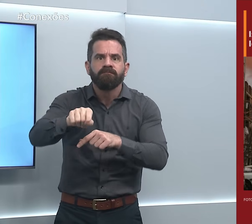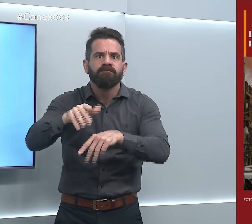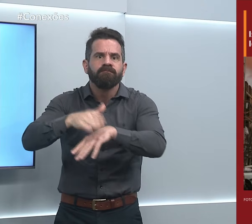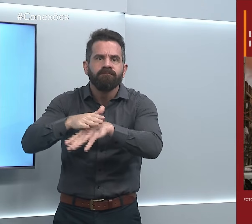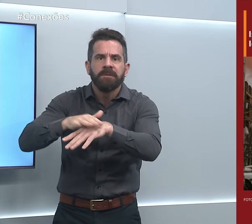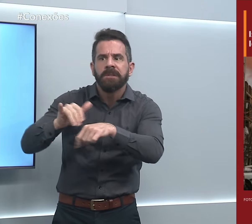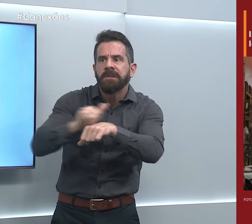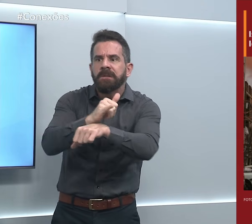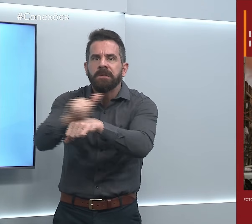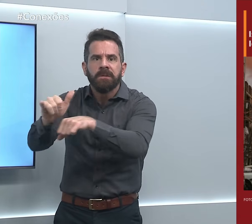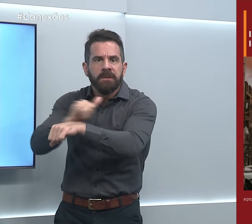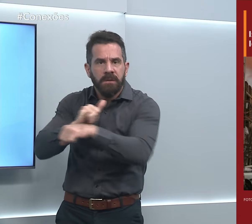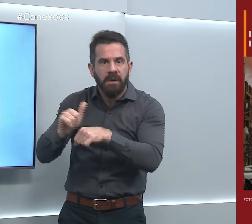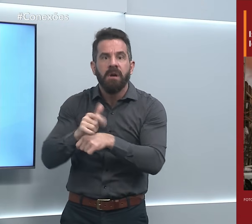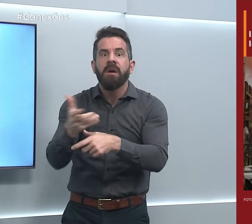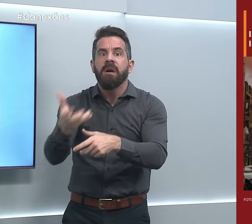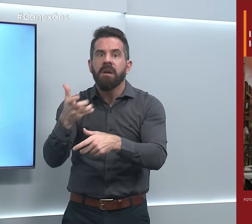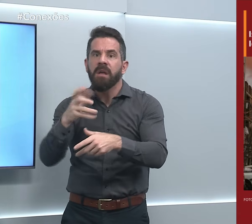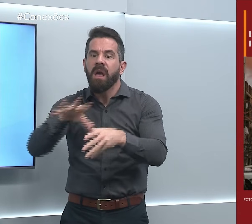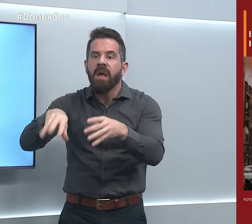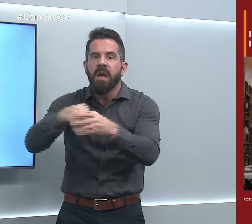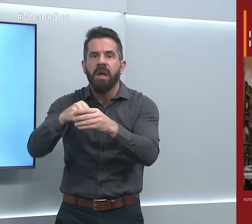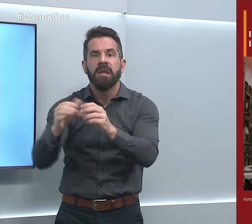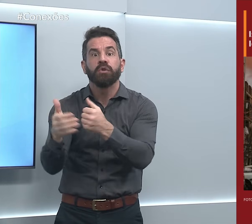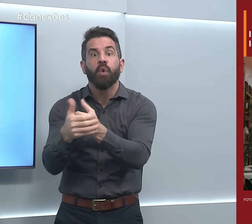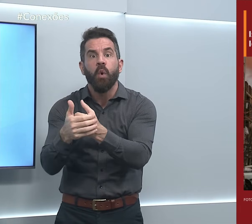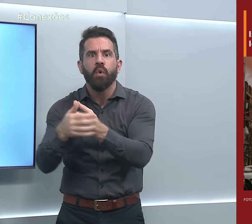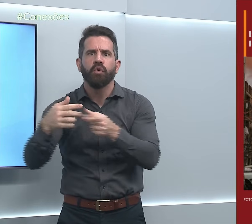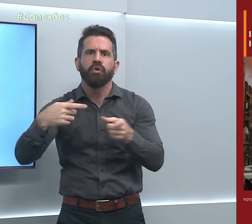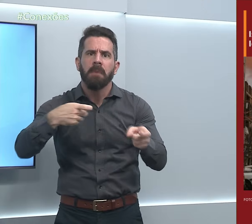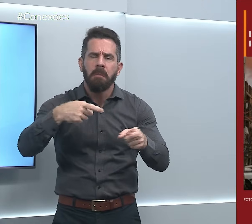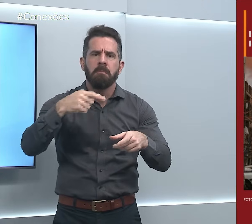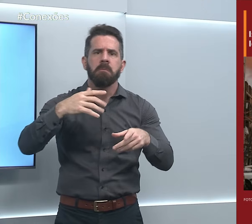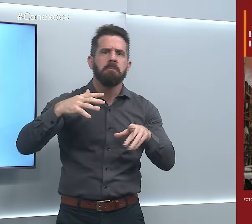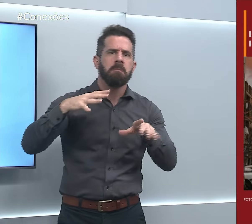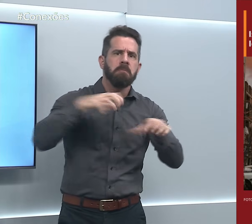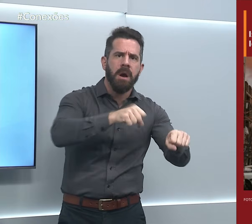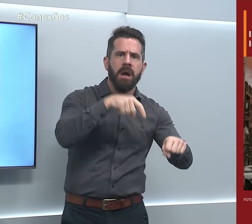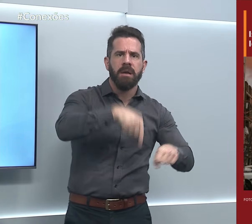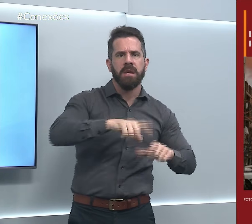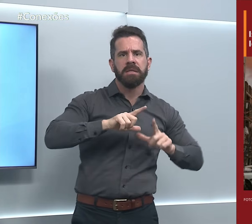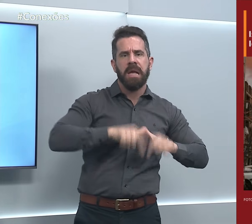civil para fins militares contra Israel.